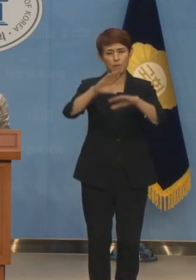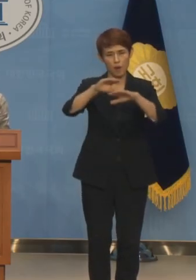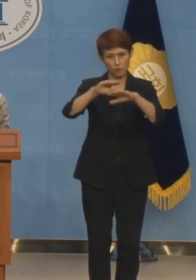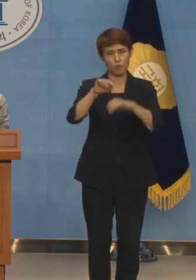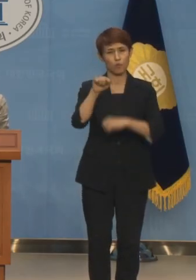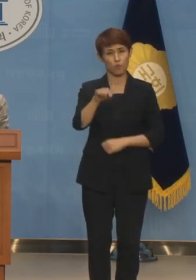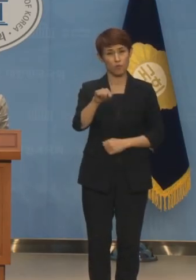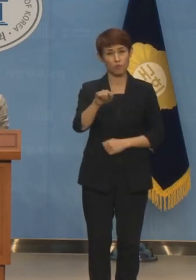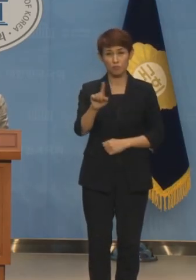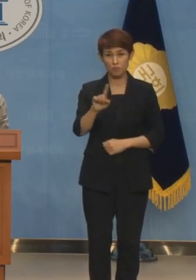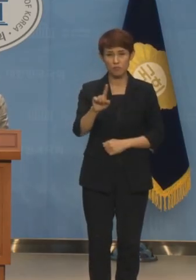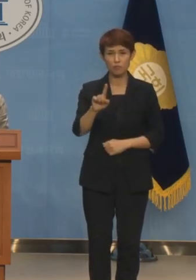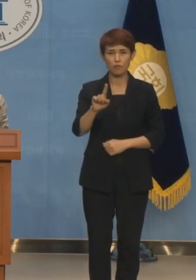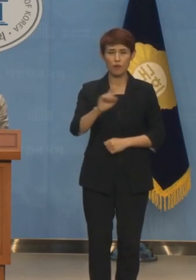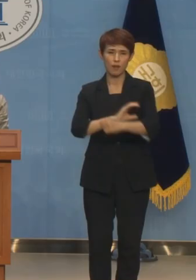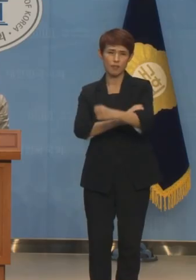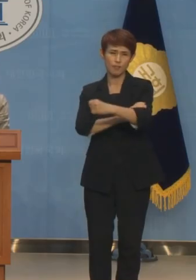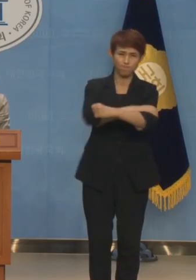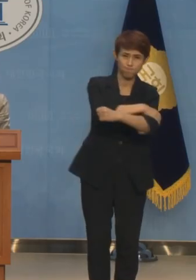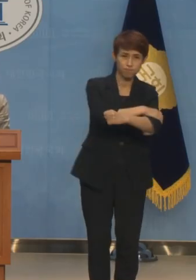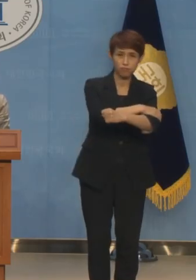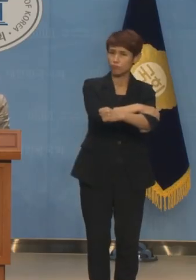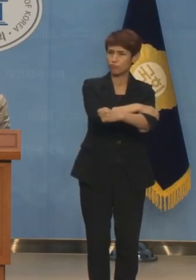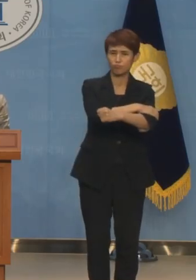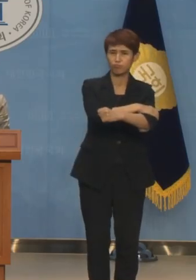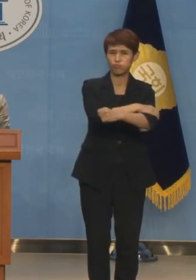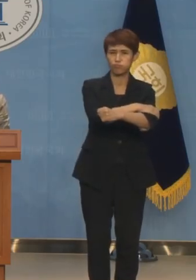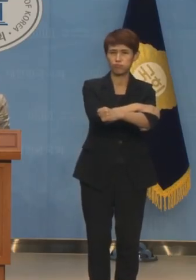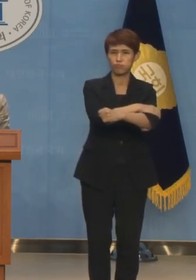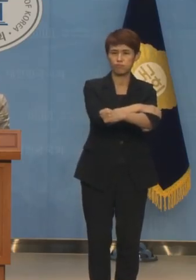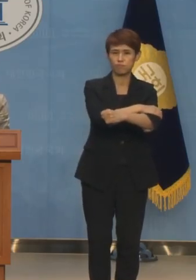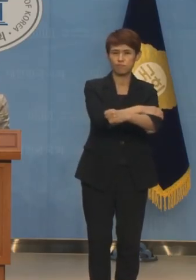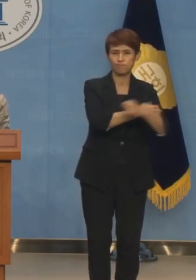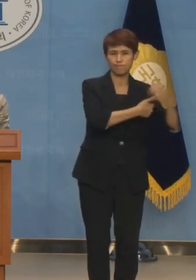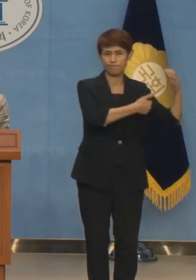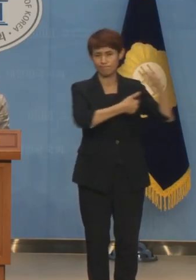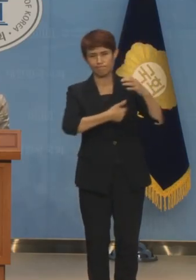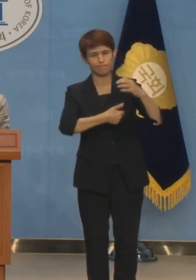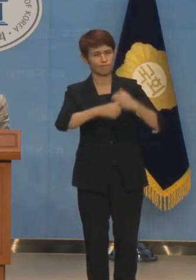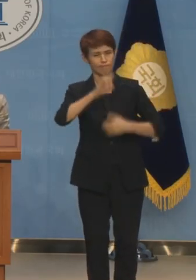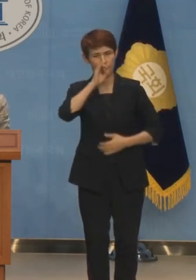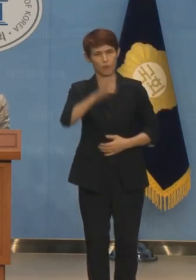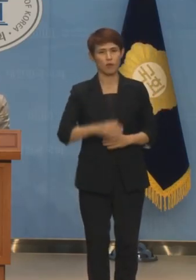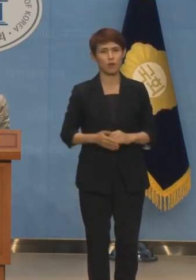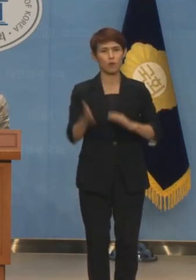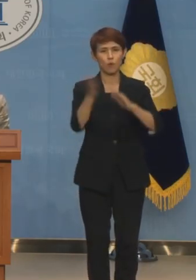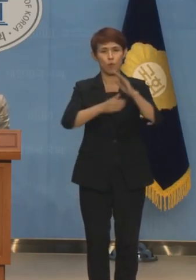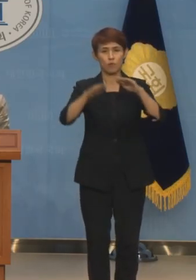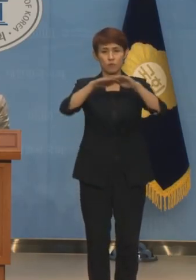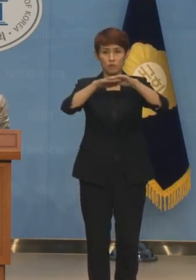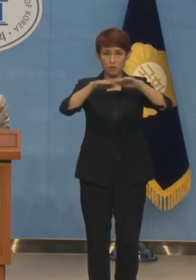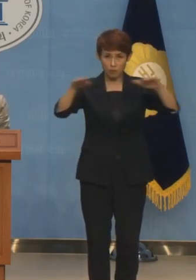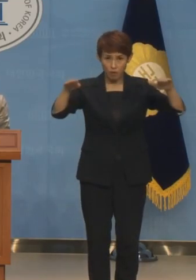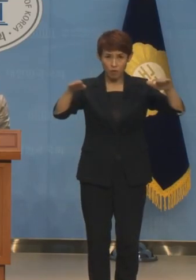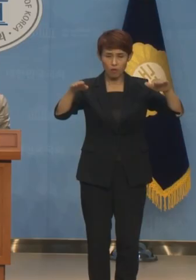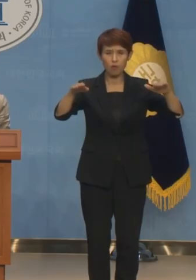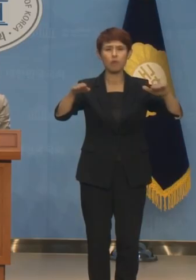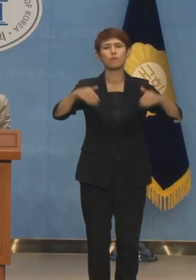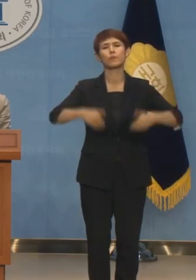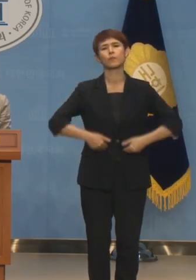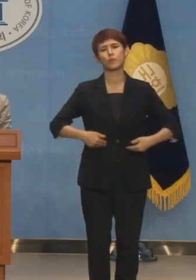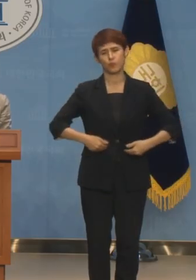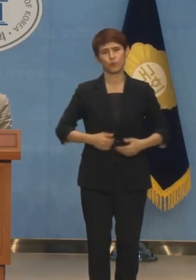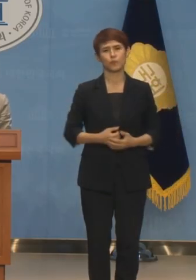방송은 어떠한 권력에도 휘둘리지 않는 공정성과 독립성이 담보되어야 합니다.